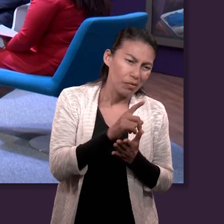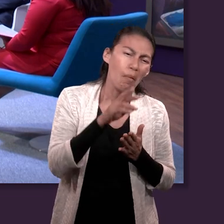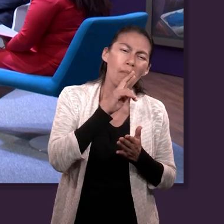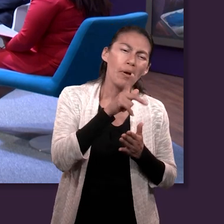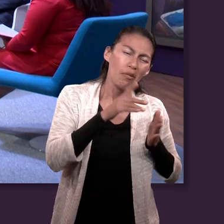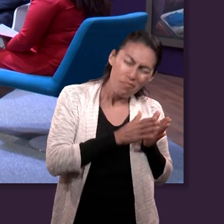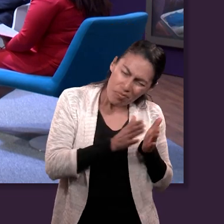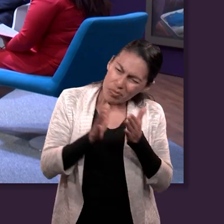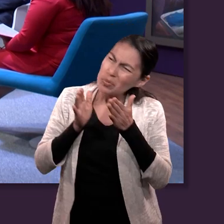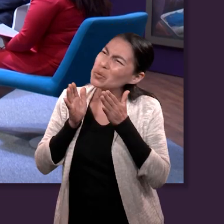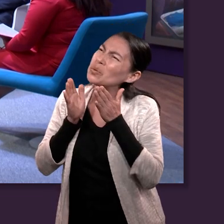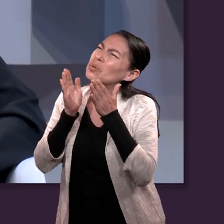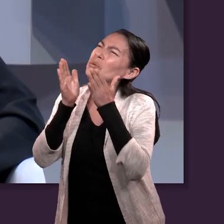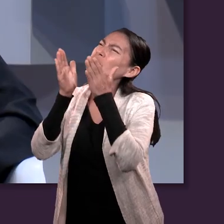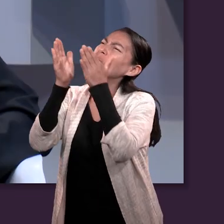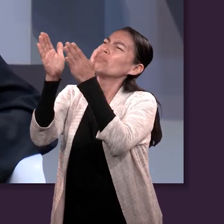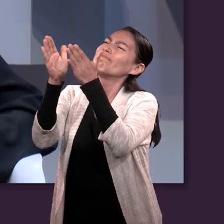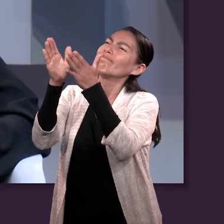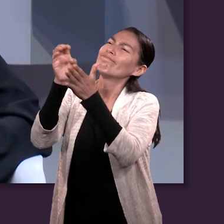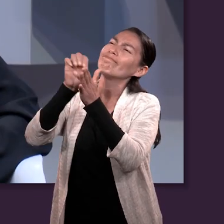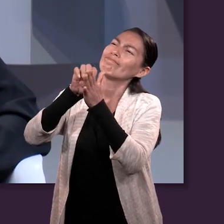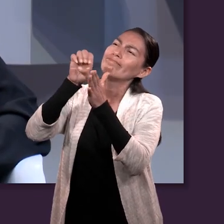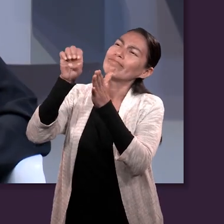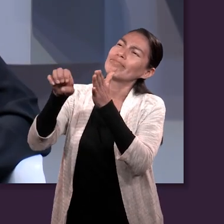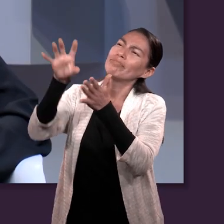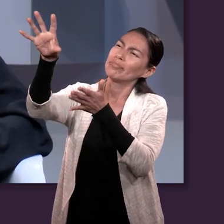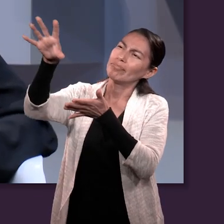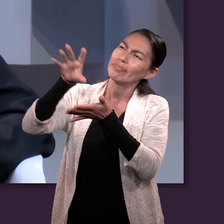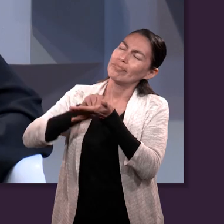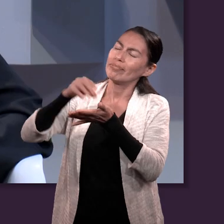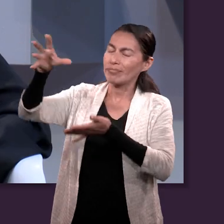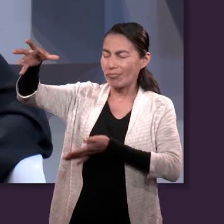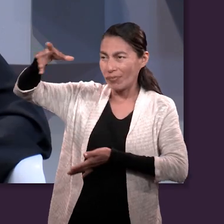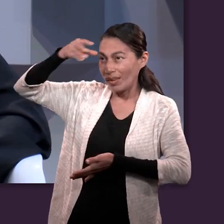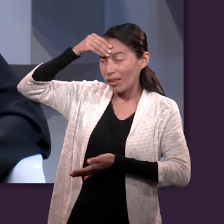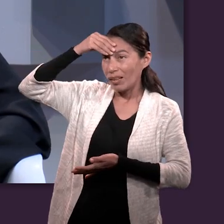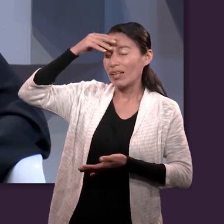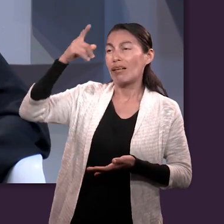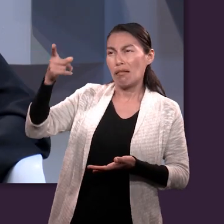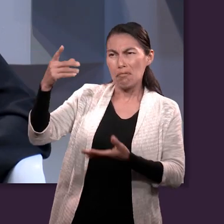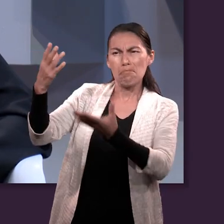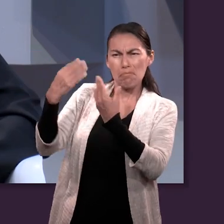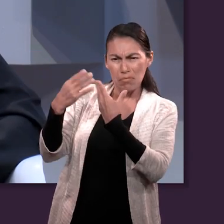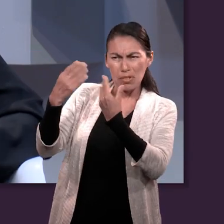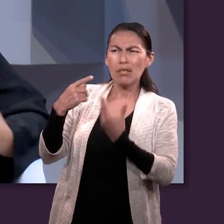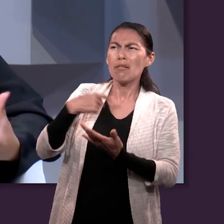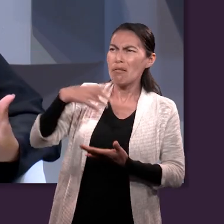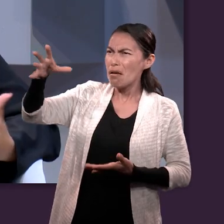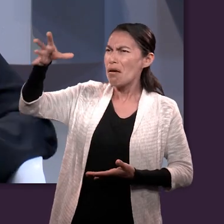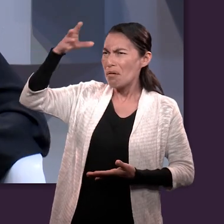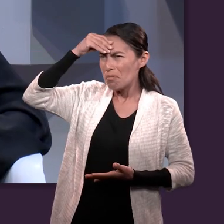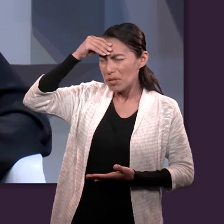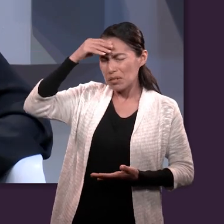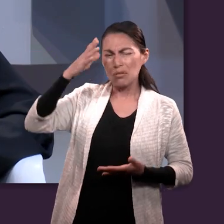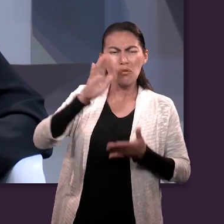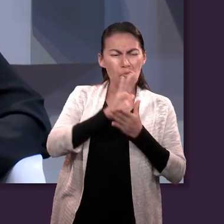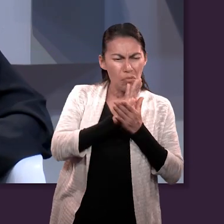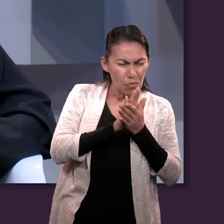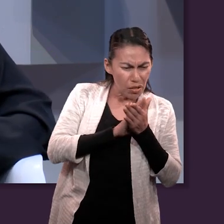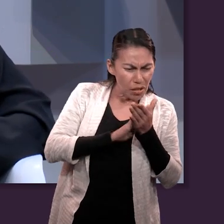que creo que es muy importante, es tener a Jesús como ejemplo. De Él vamos a tener estas enseñanzas para poder aplicar la mansedumbre